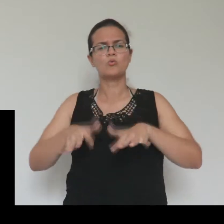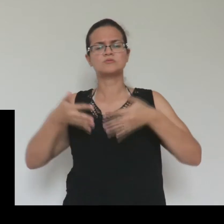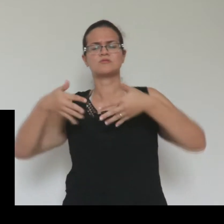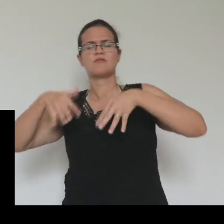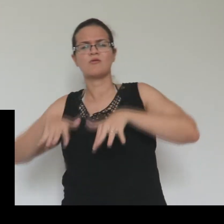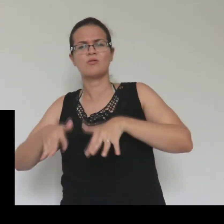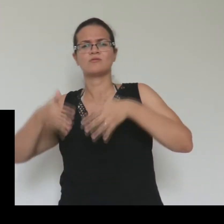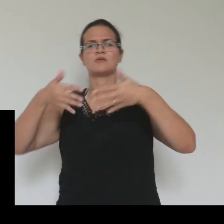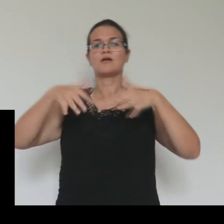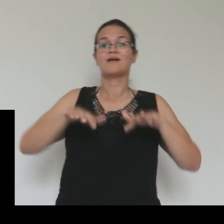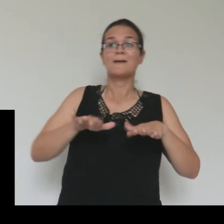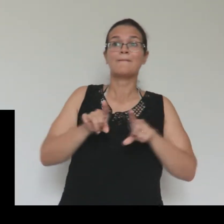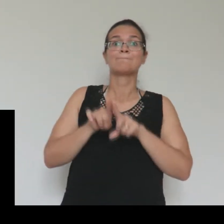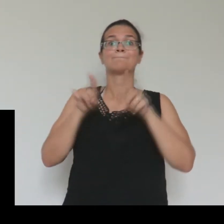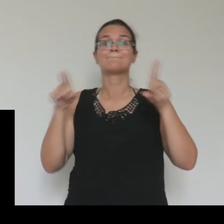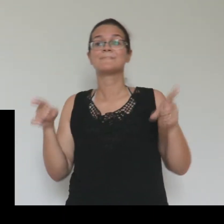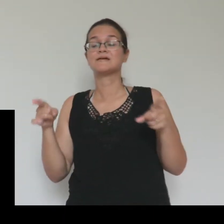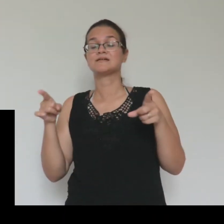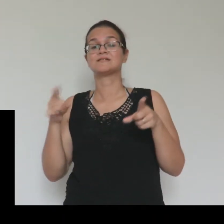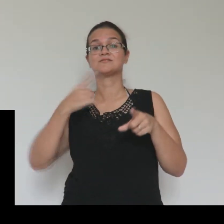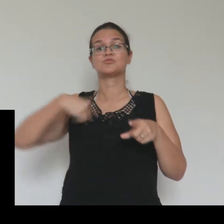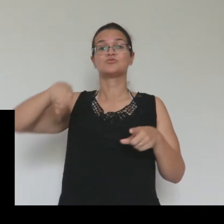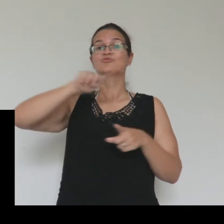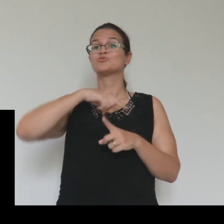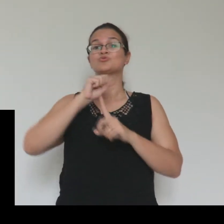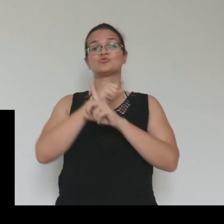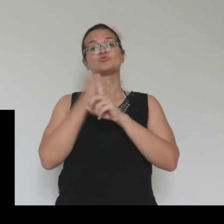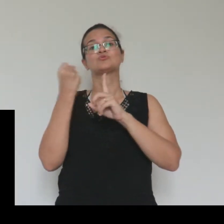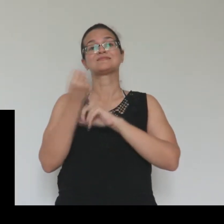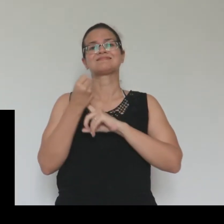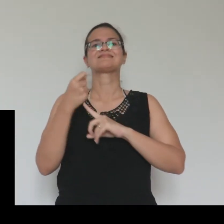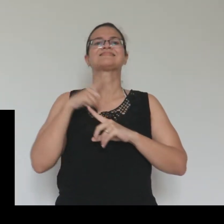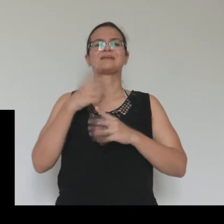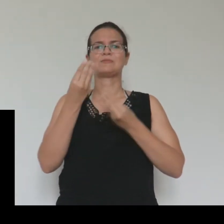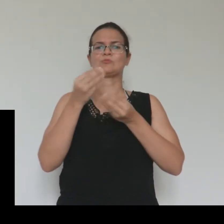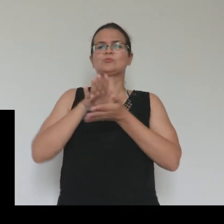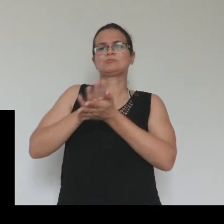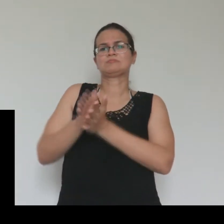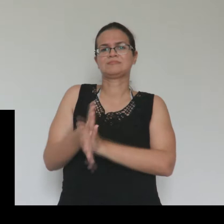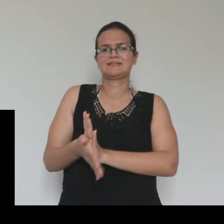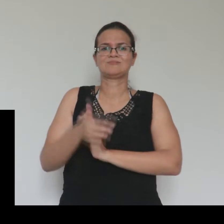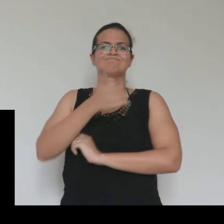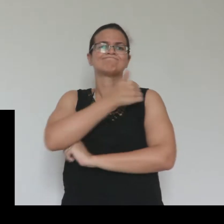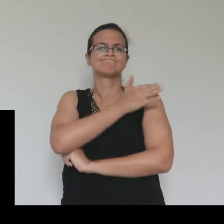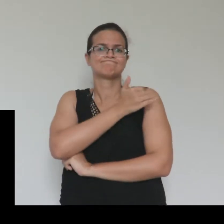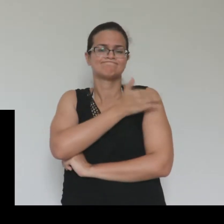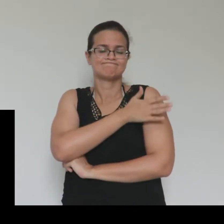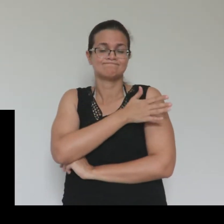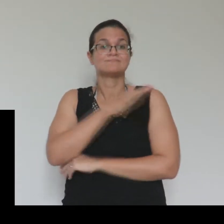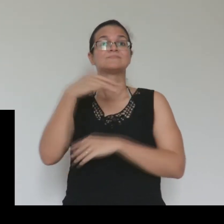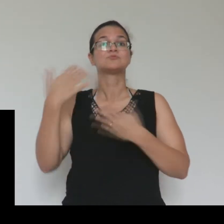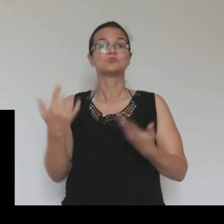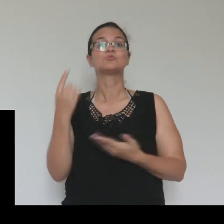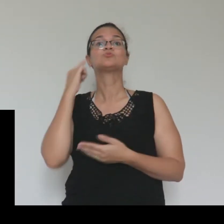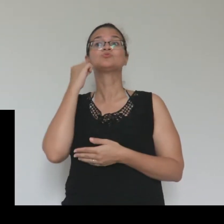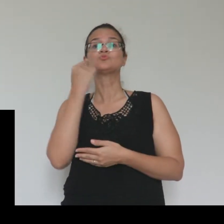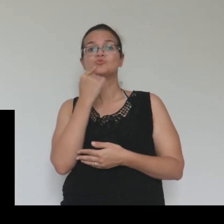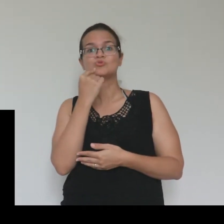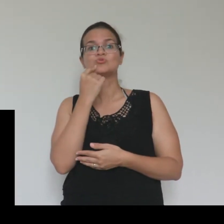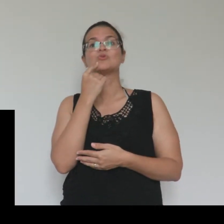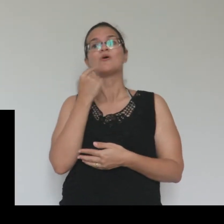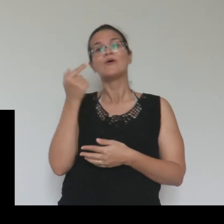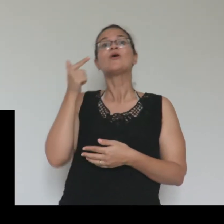Porém, a nossa sociedade ela é muito excludente. Então, o surdo oralizado ele consegue